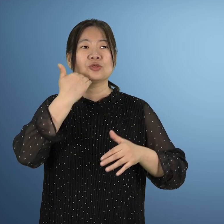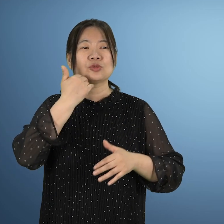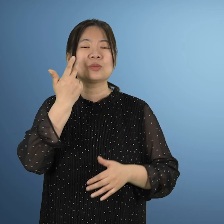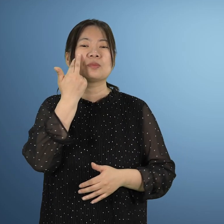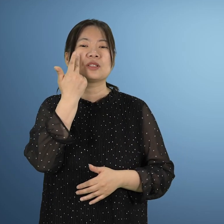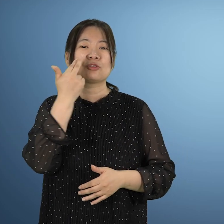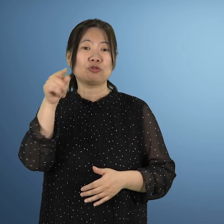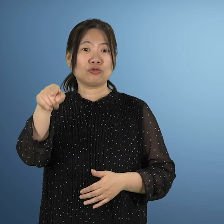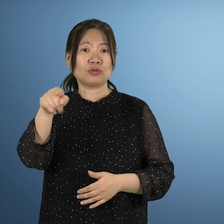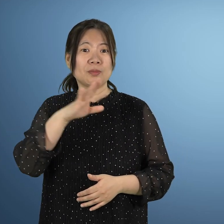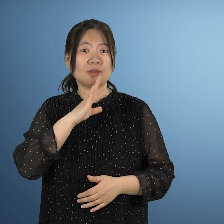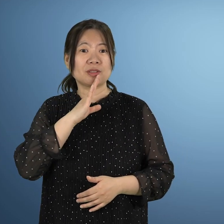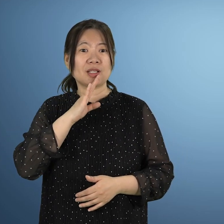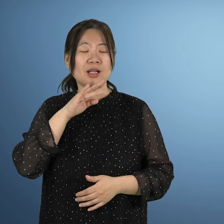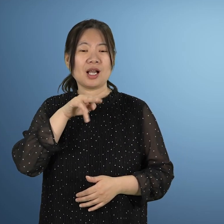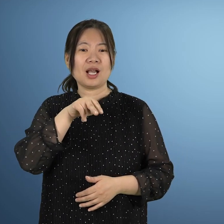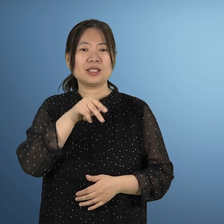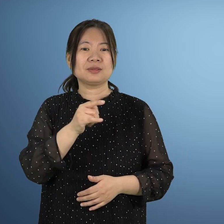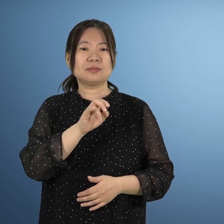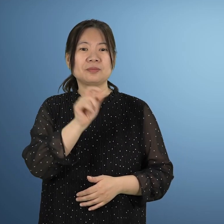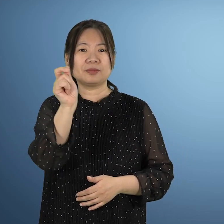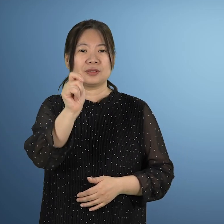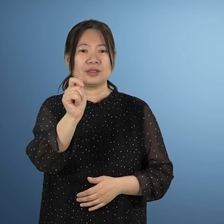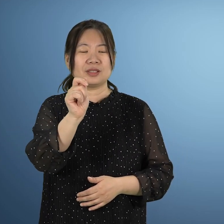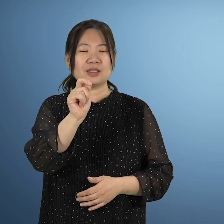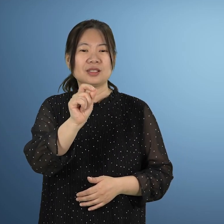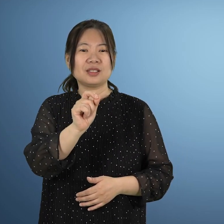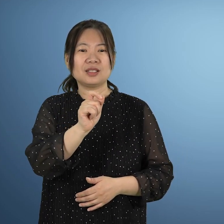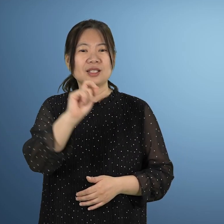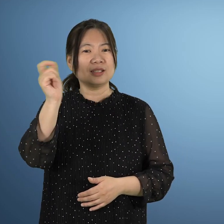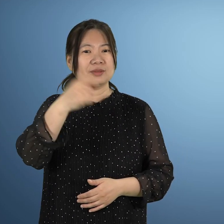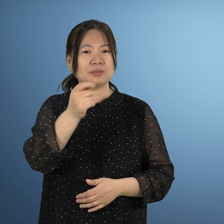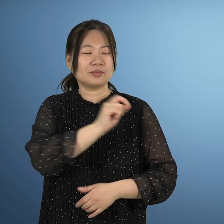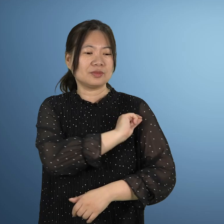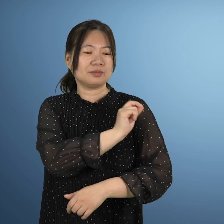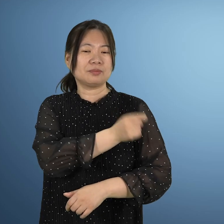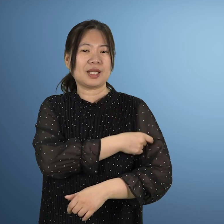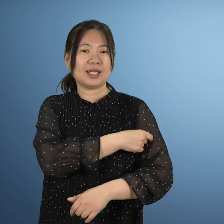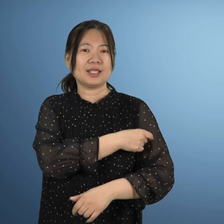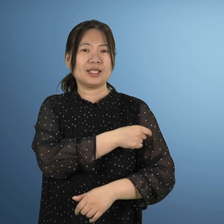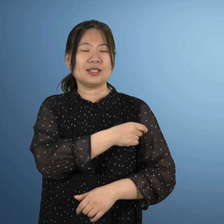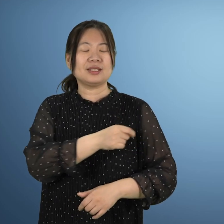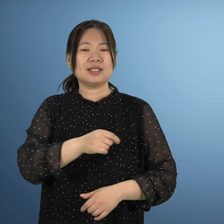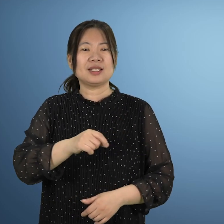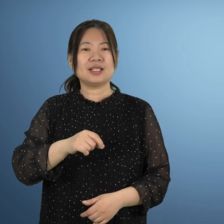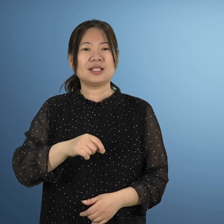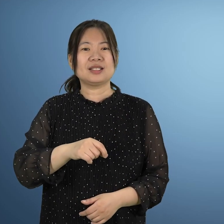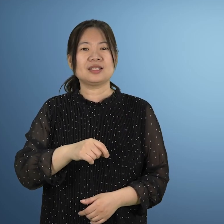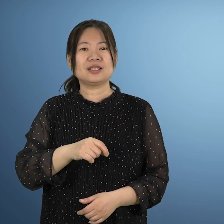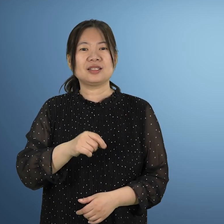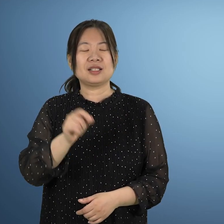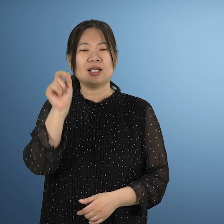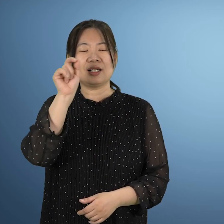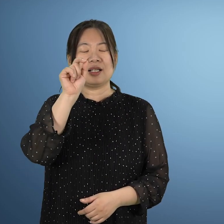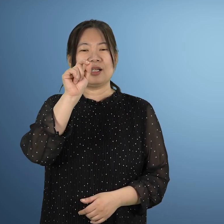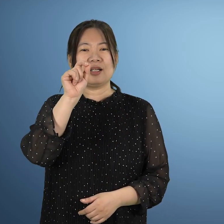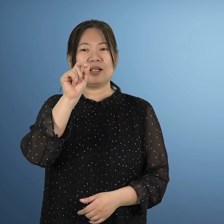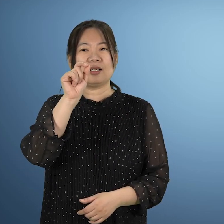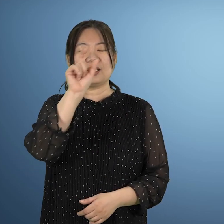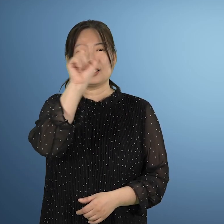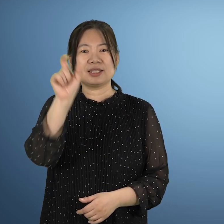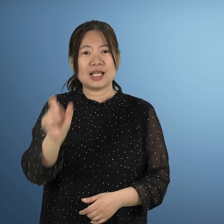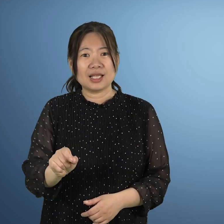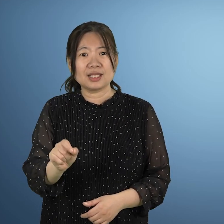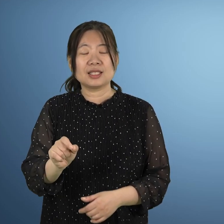미국이겠네요? 스페인이겠네요? 이탈리아겠네요? 그러니까 지나친 해석과 분석과